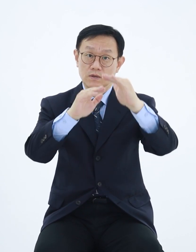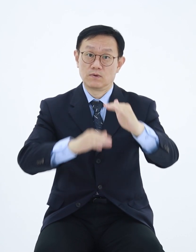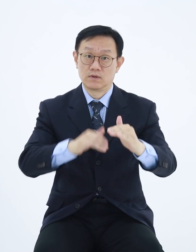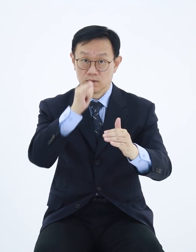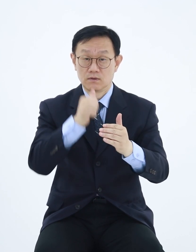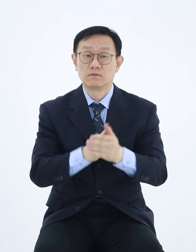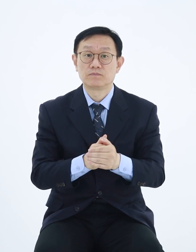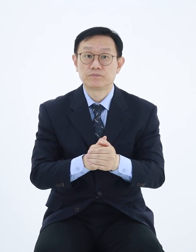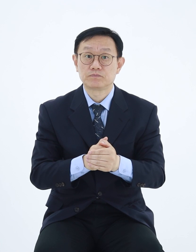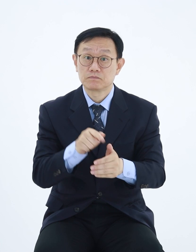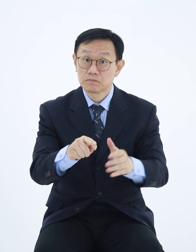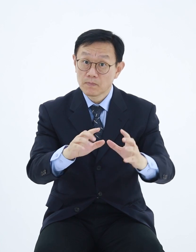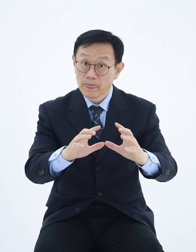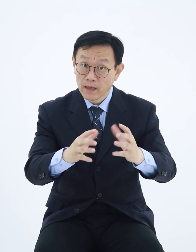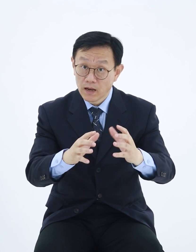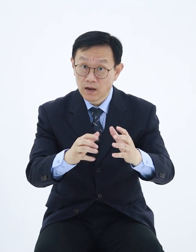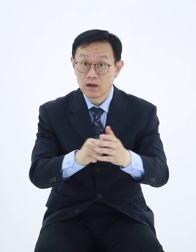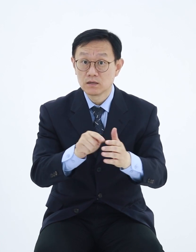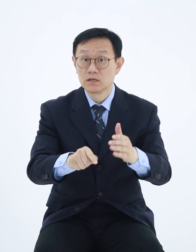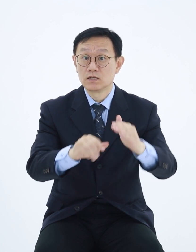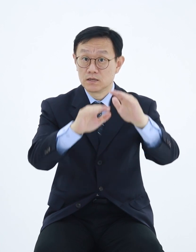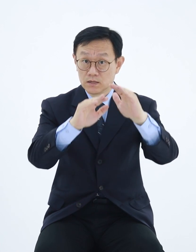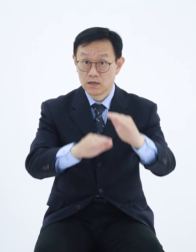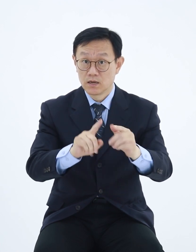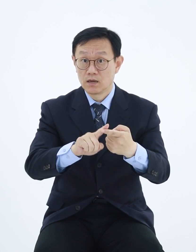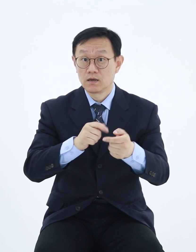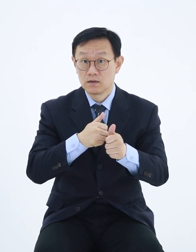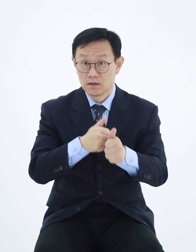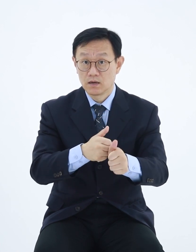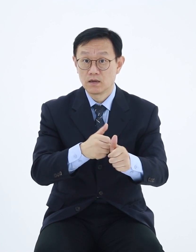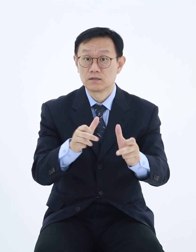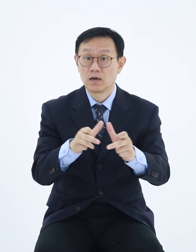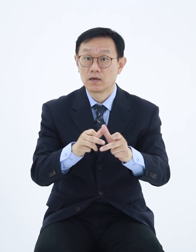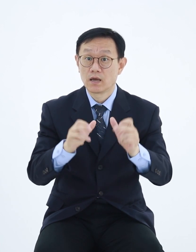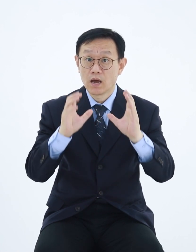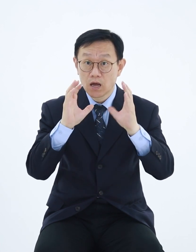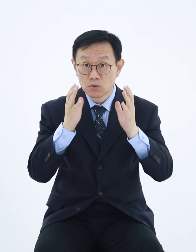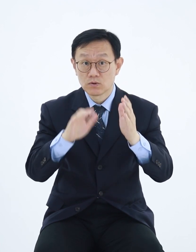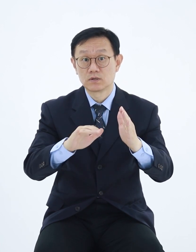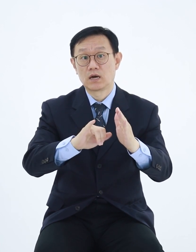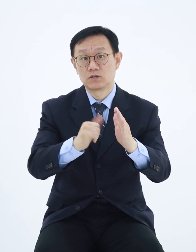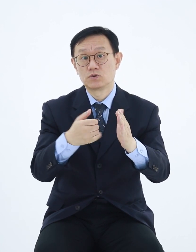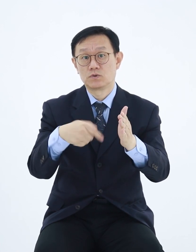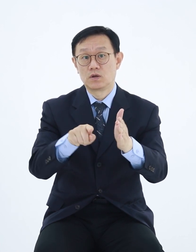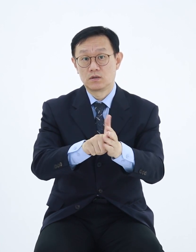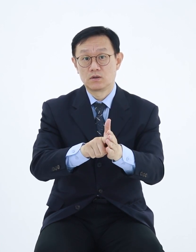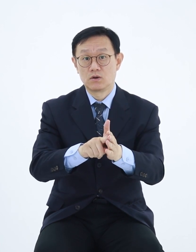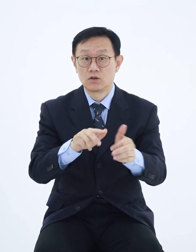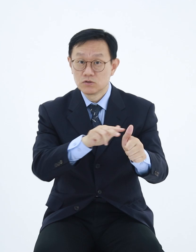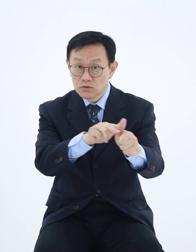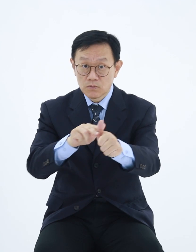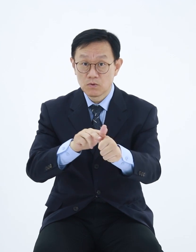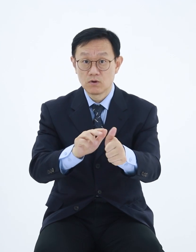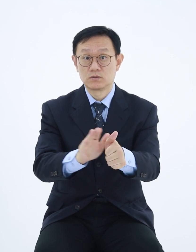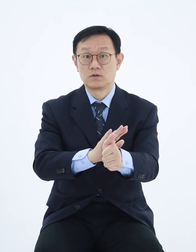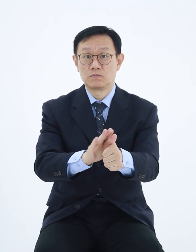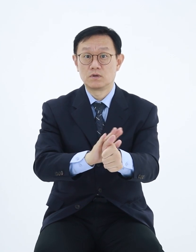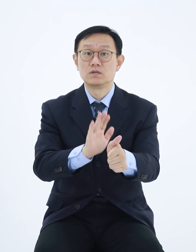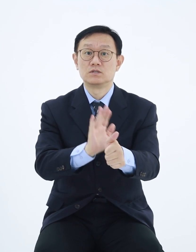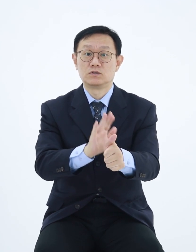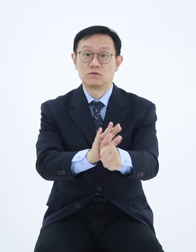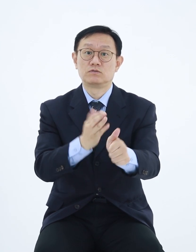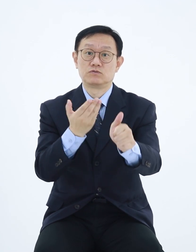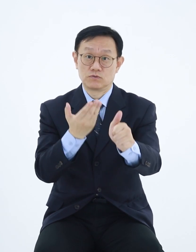있습니다. 당사국은 이 조항에 의거해 장애아동과 그 가족에게 종합적인 정보, 서비스 및